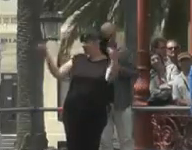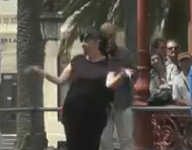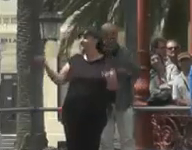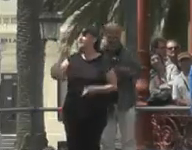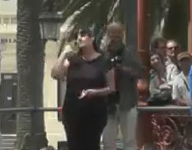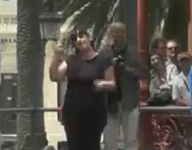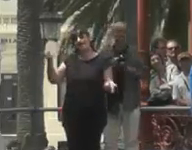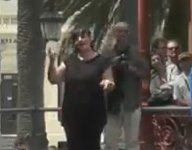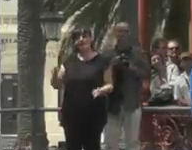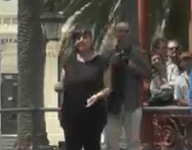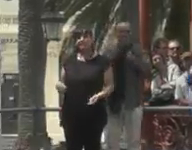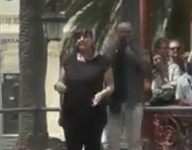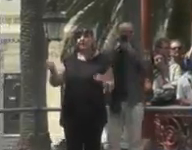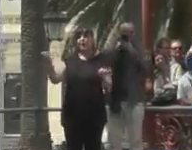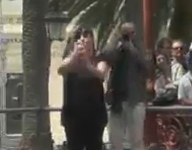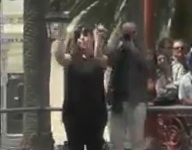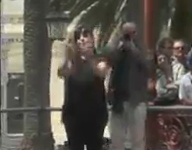a la valenciana.